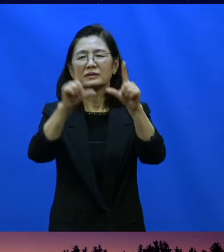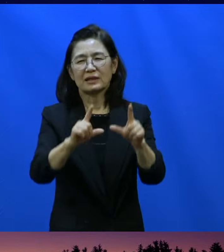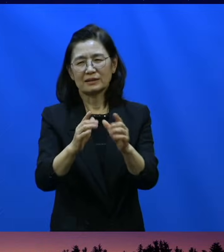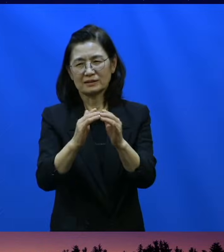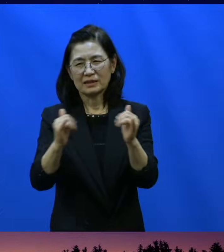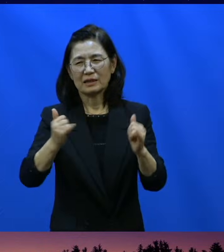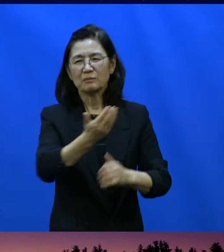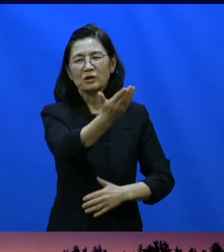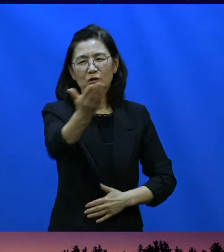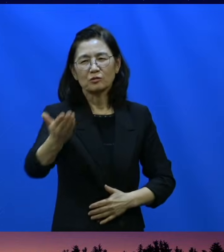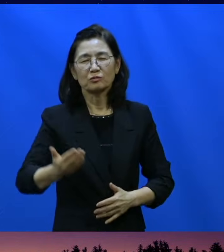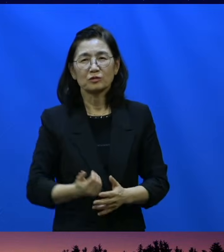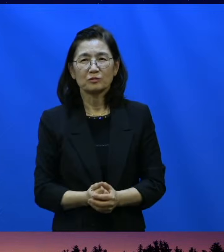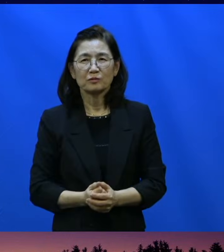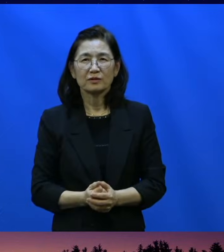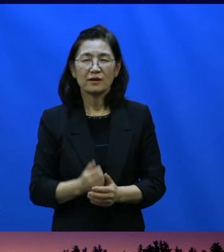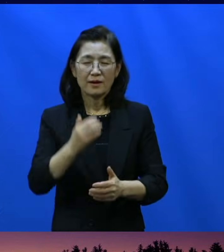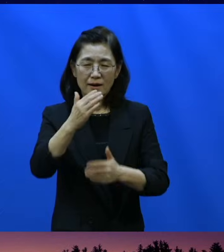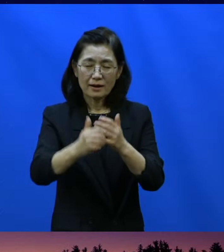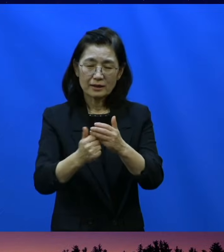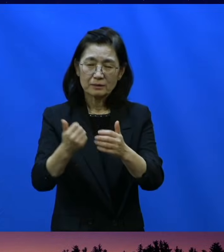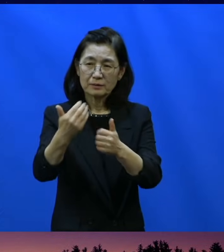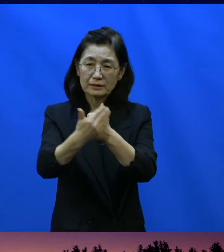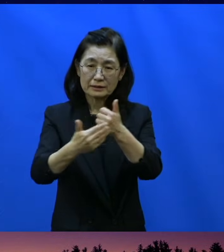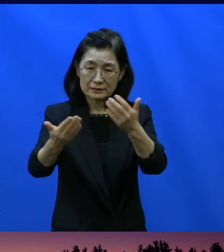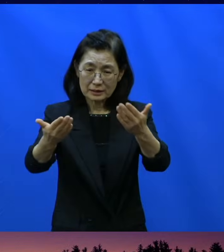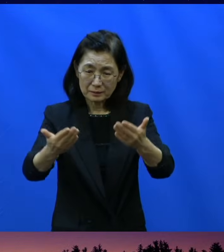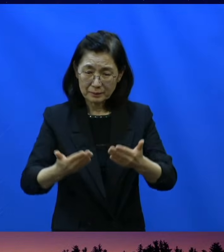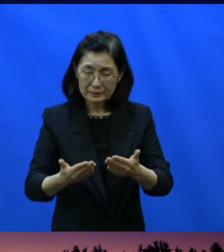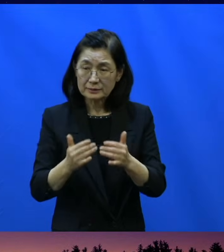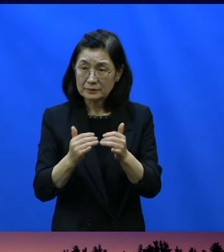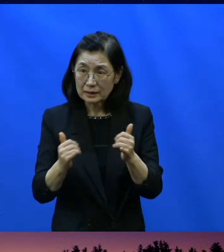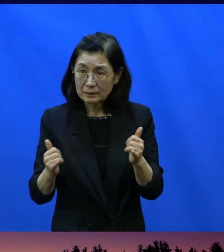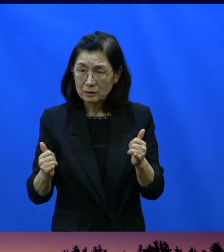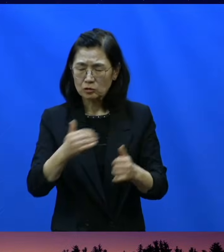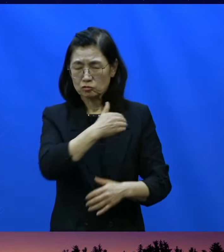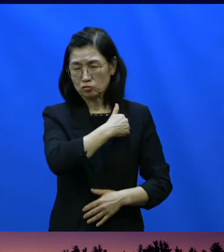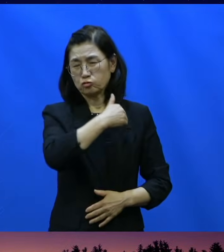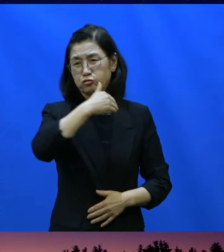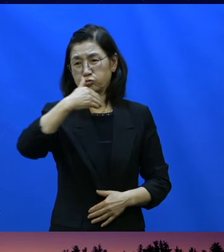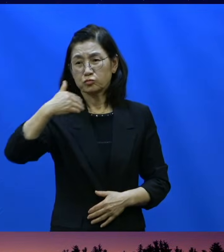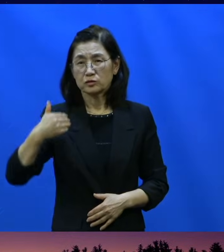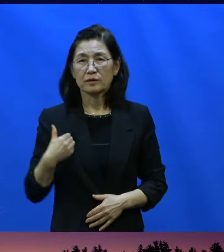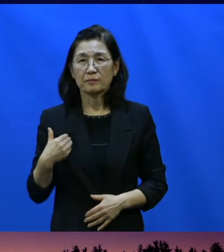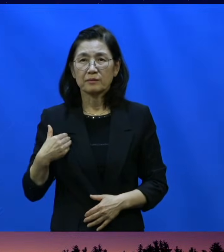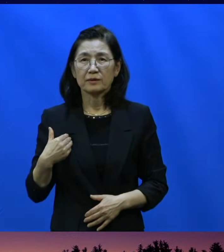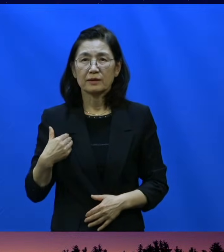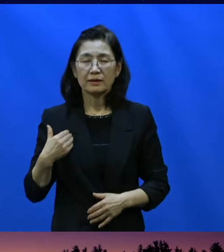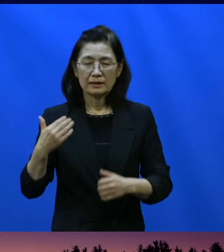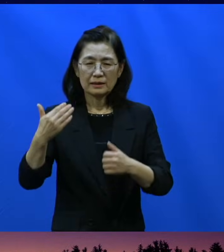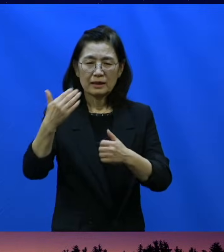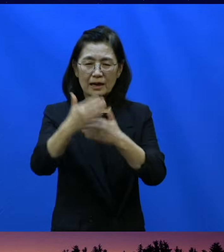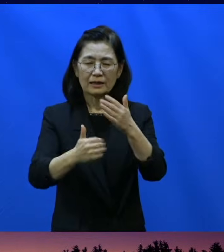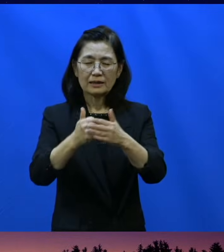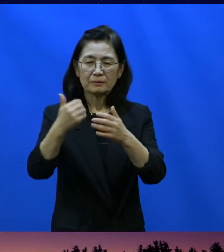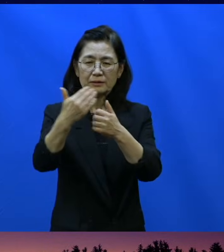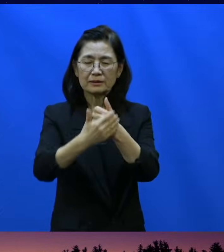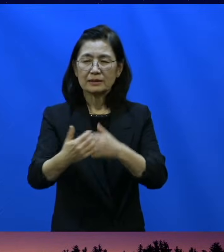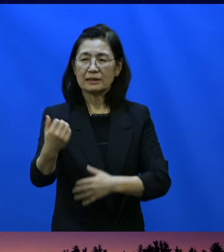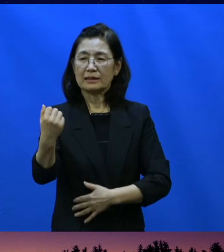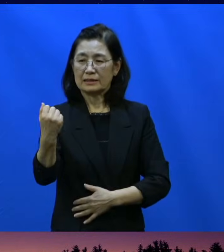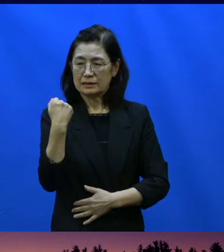은혜 받은 사람은 이제 충분해요. 모든 걸 다 받았어요. 은혜의 힘이 우리를 이끌어가고